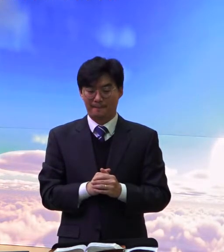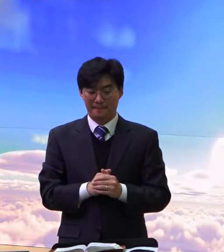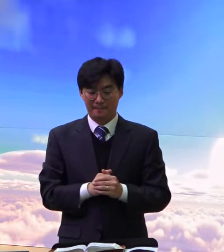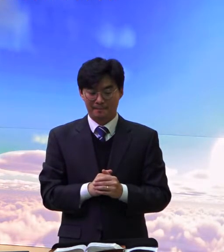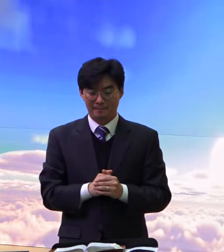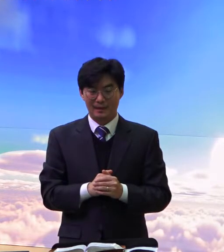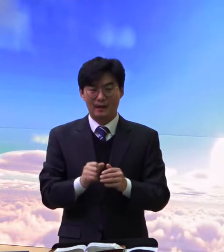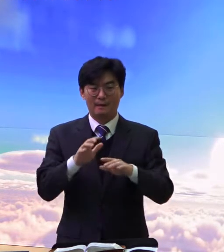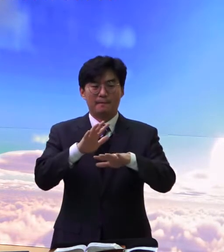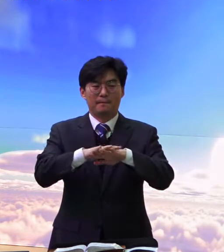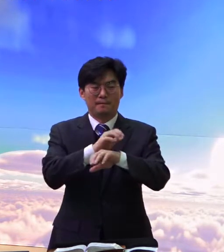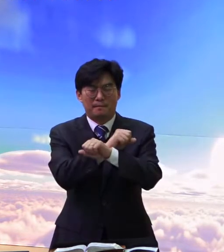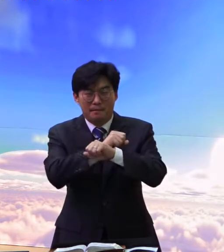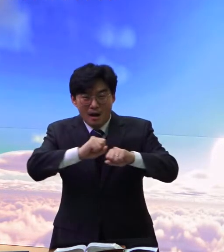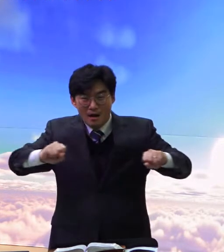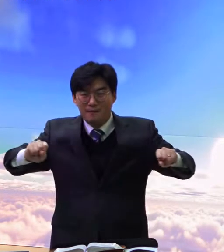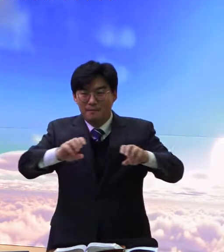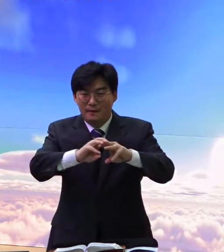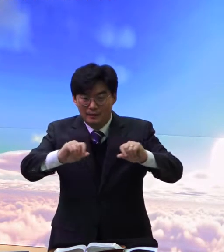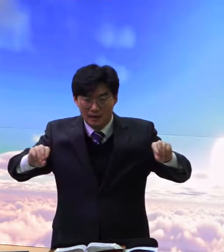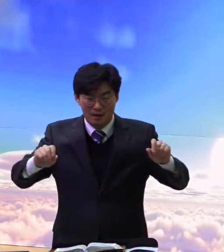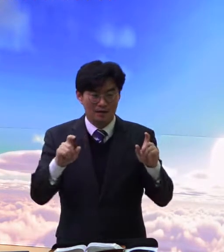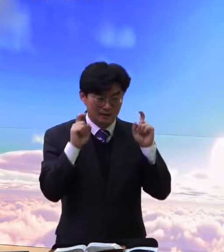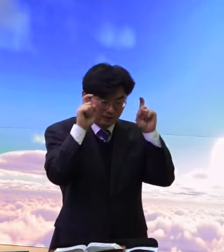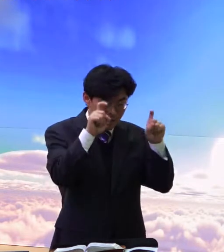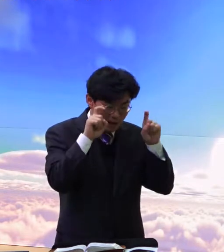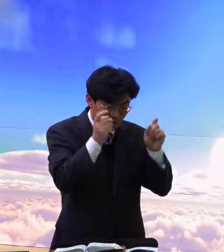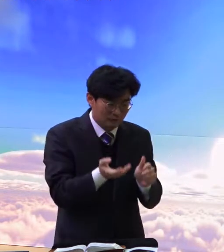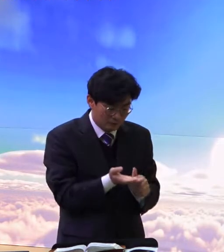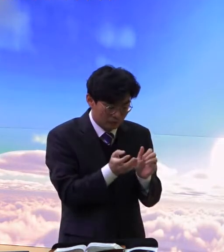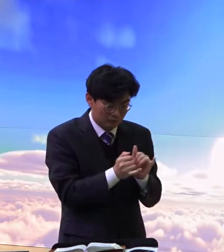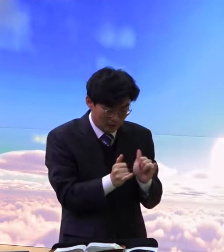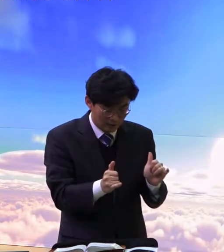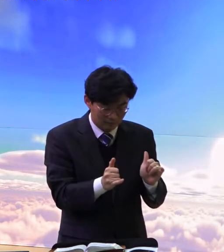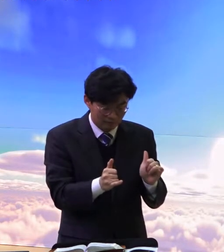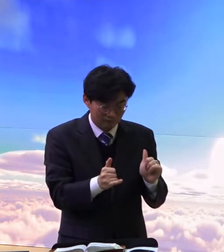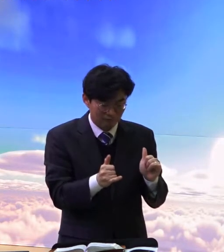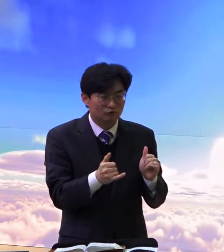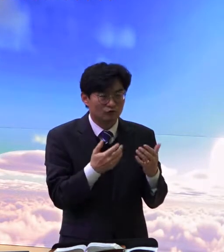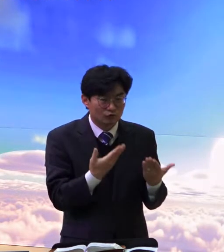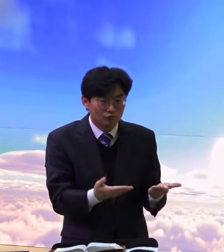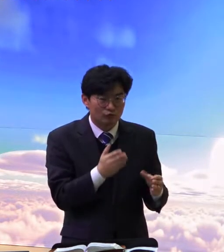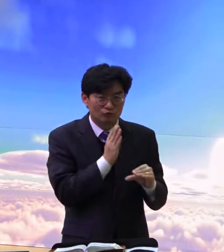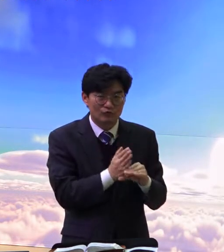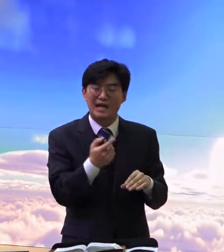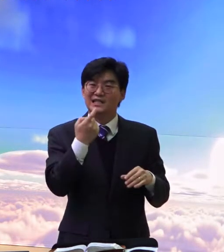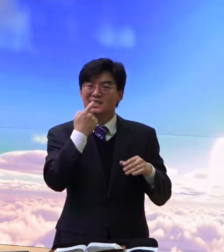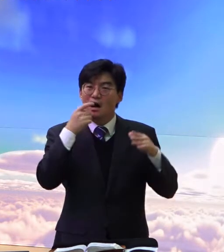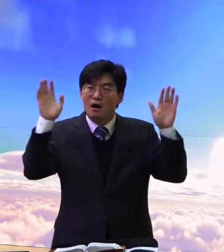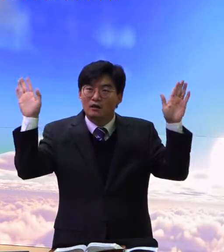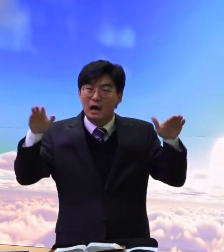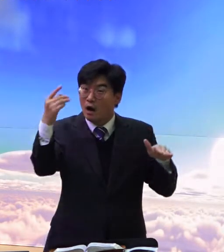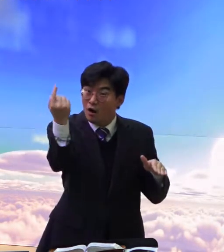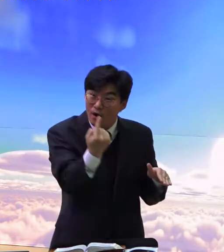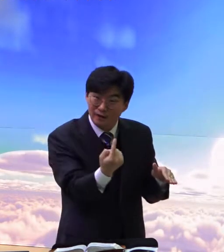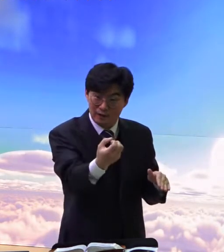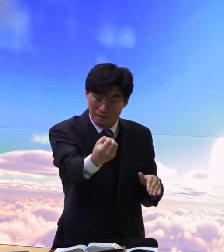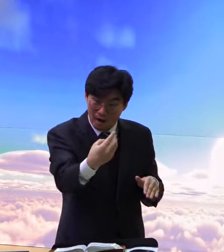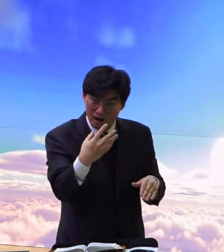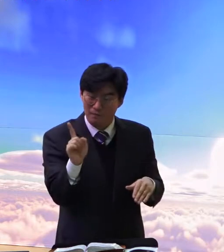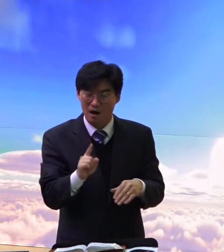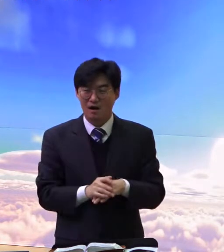지키고 있던 목자들에게 천사가 나타나서 말했습니다. 내가 온 백성에게 미칠 큰 기쁨의